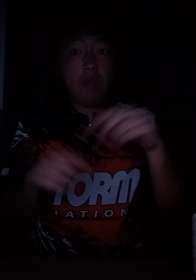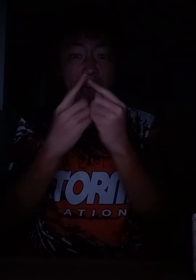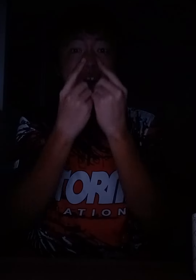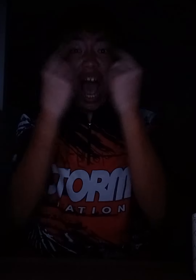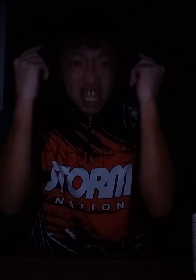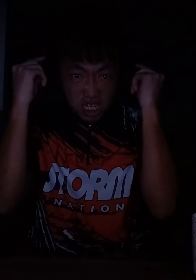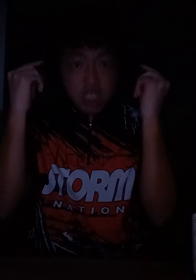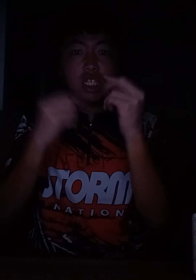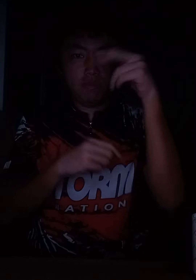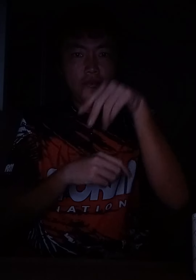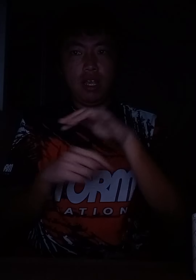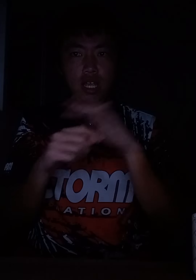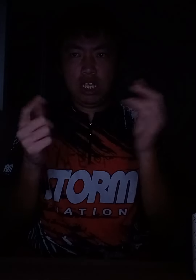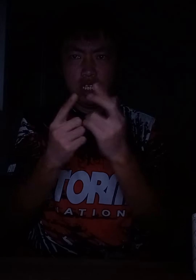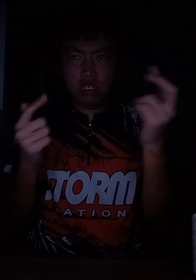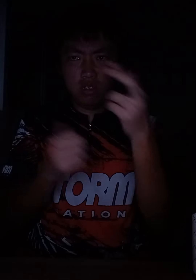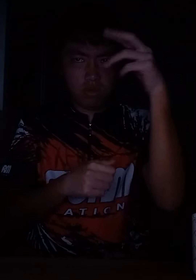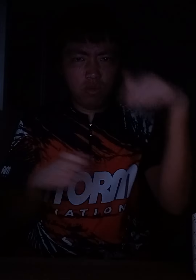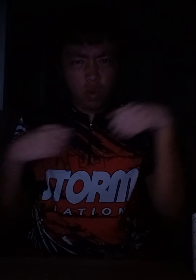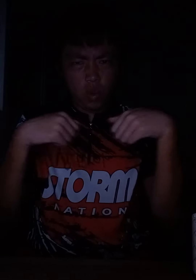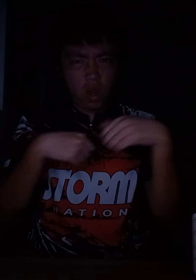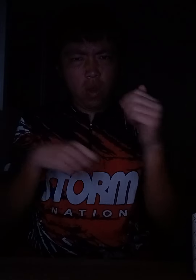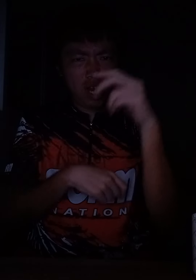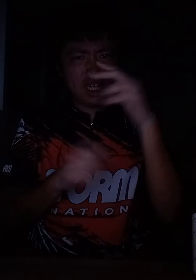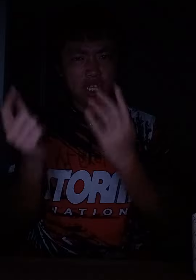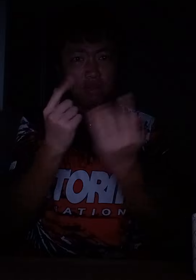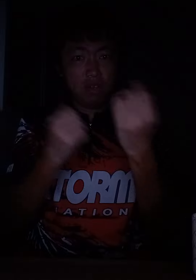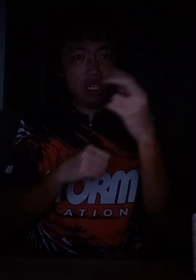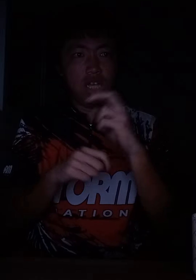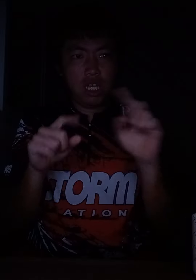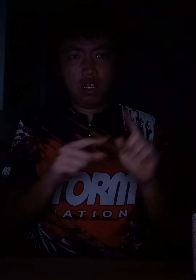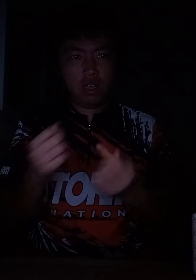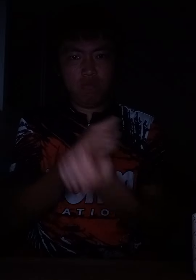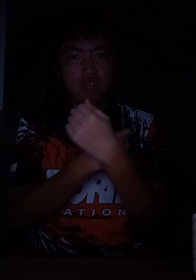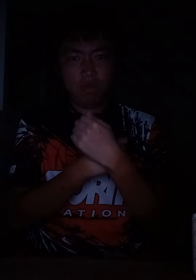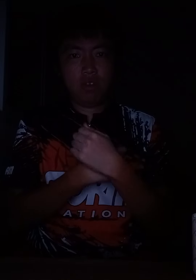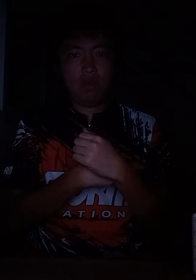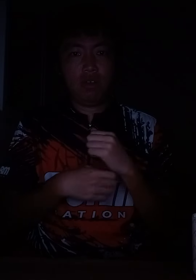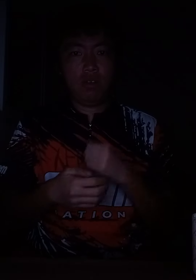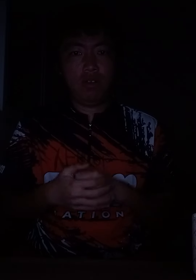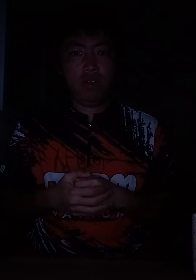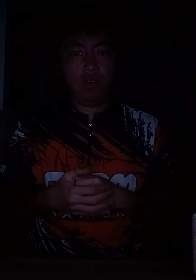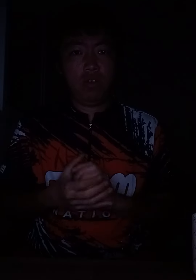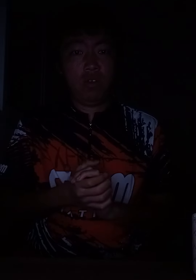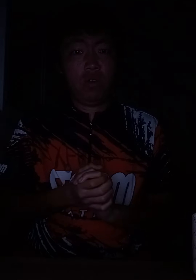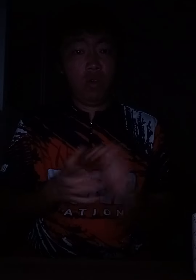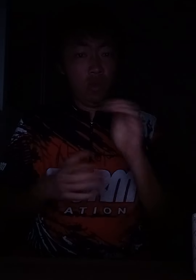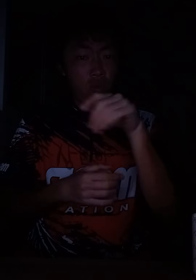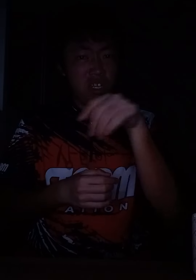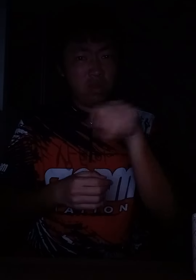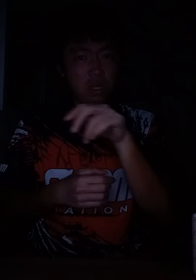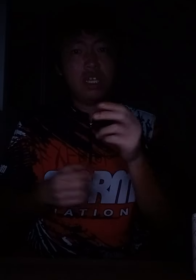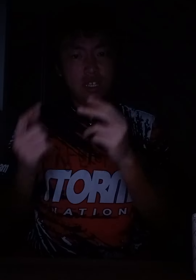마스크를 쓰라는 말에 다른 승객을 폭행하고 난동까지 부린 남성이 경찰에 붙잡혔습니다. 영상 속에는 다른 승객의